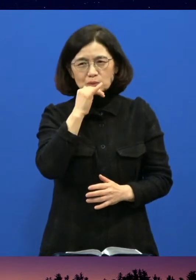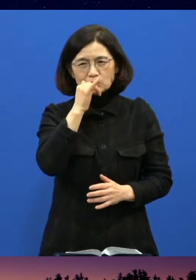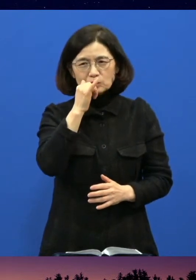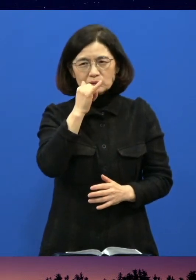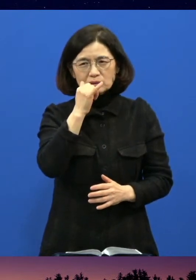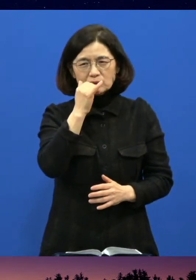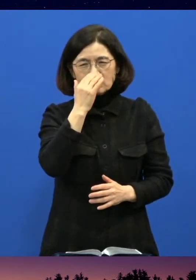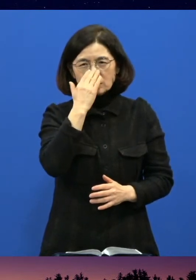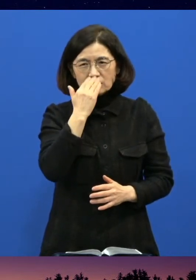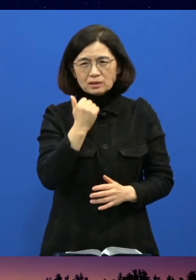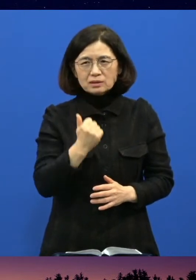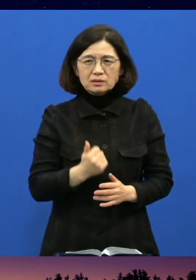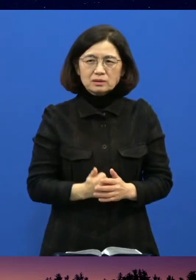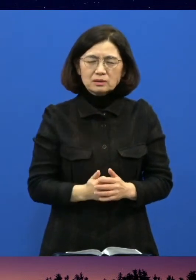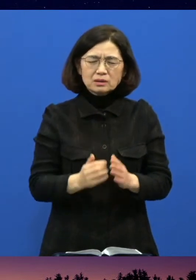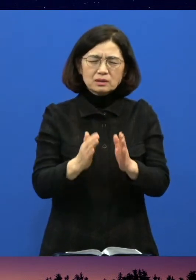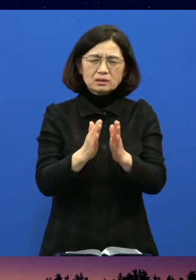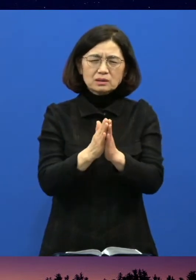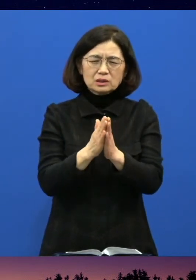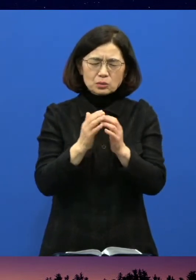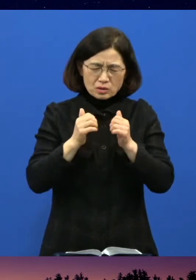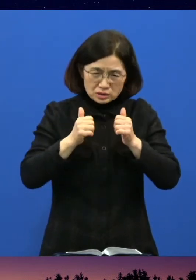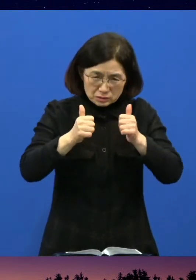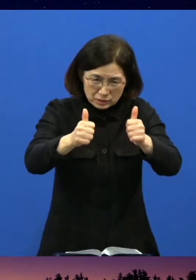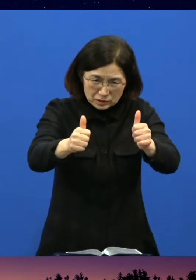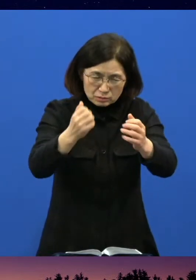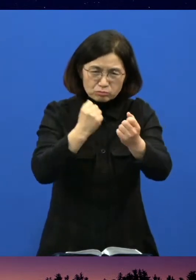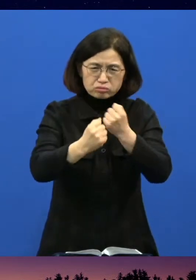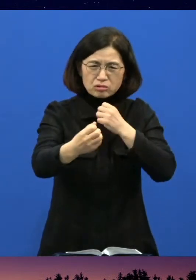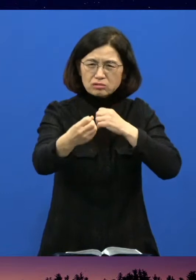거예요. 기도하는데 응답이 안 돼요.